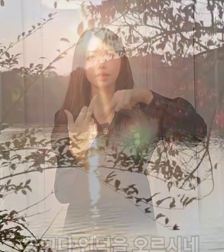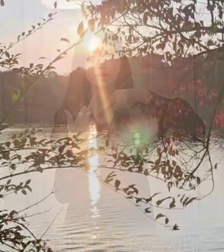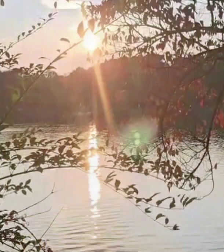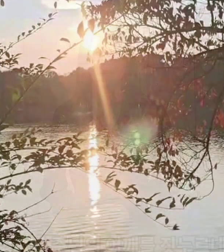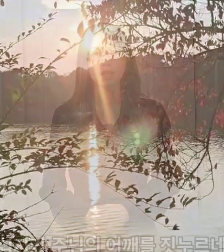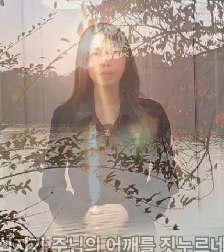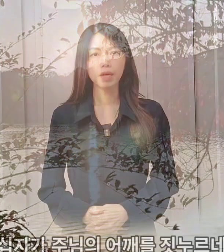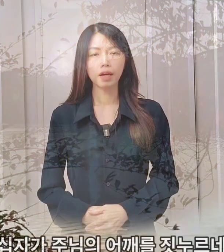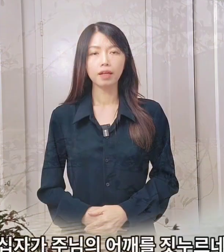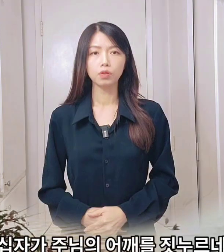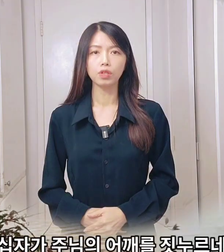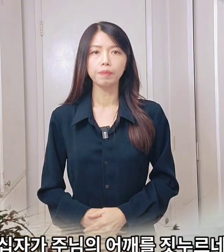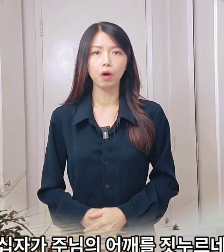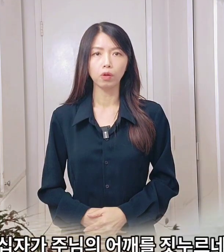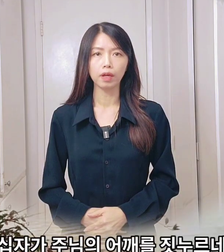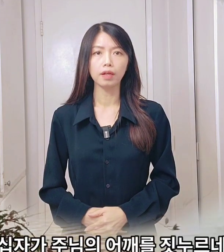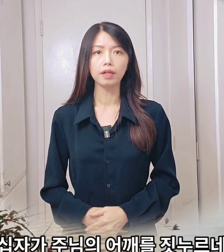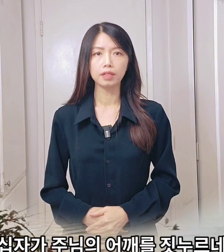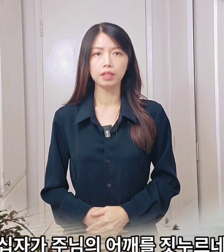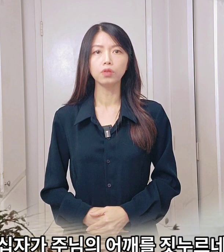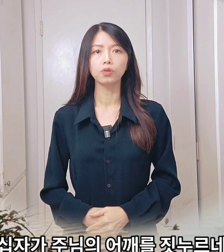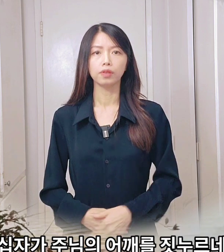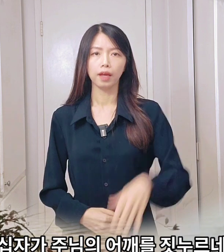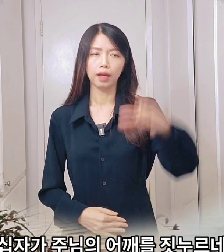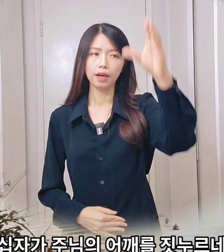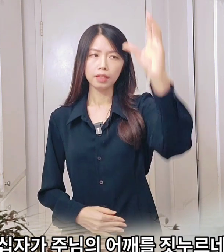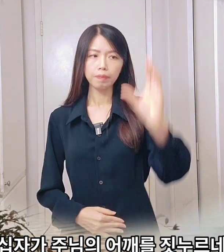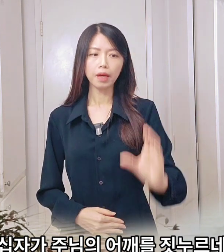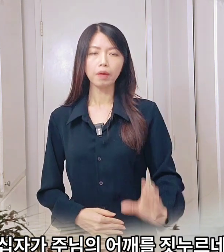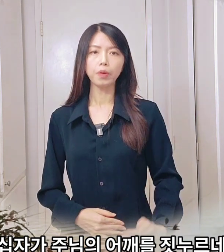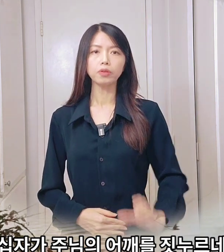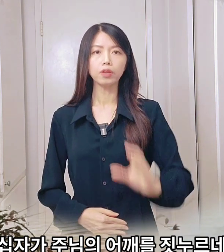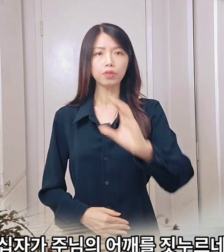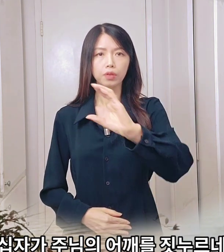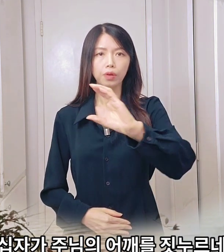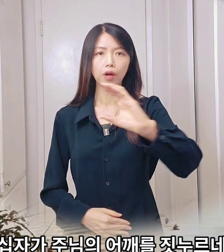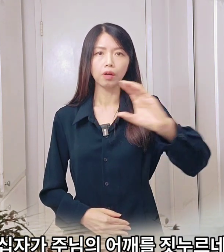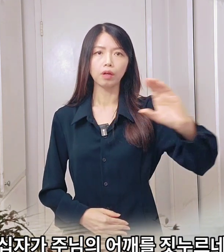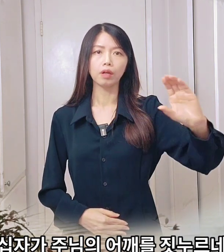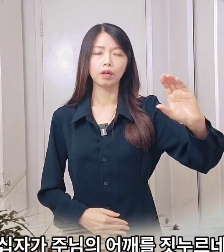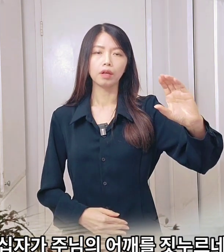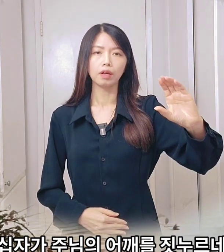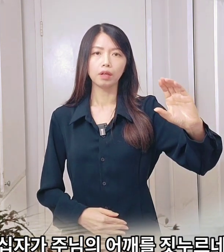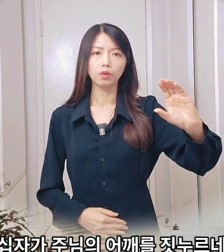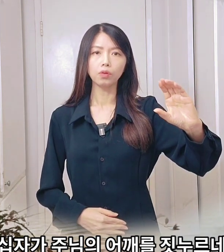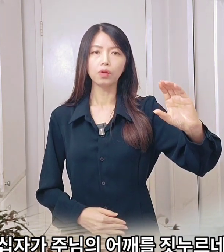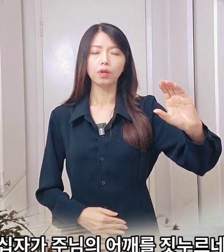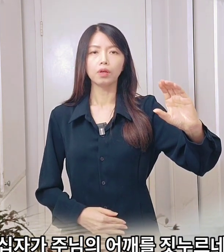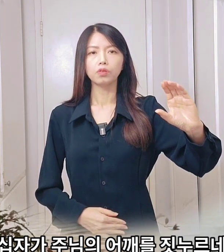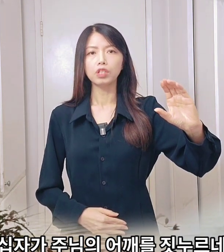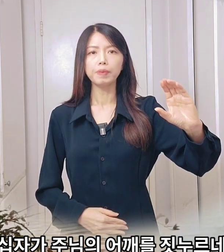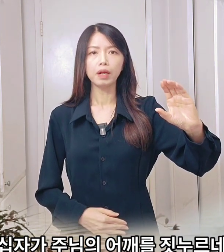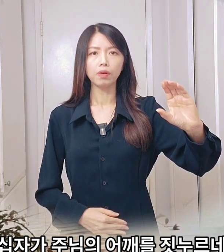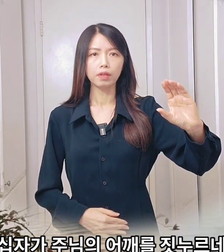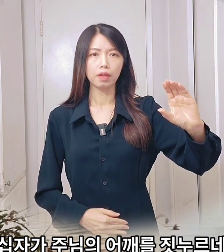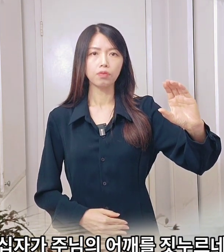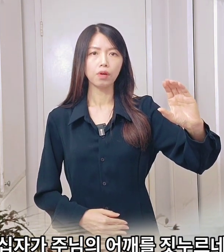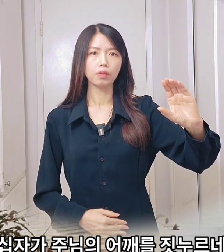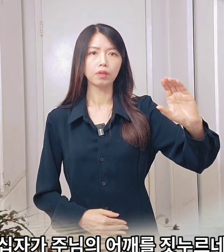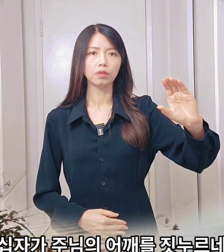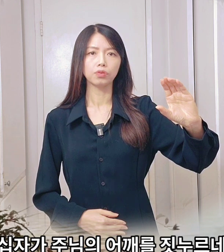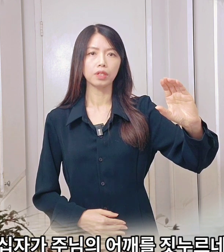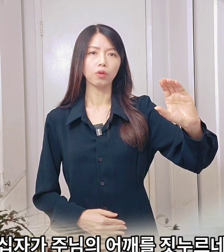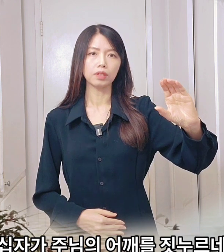오르시네. 십자가 주님의 어깨를 짓누르네. 십자가 표현해 주시고요. 그리고 주님이라고 한